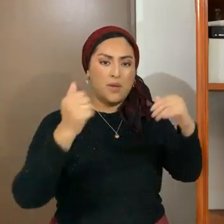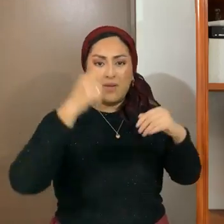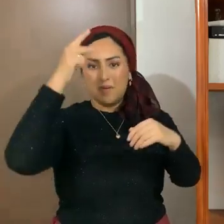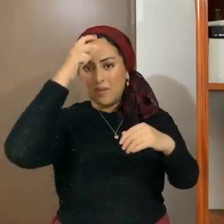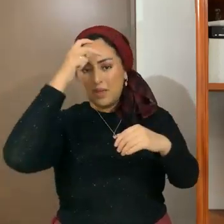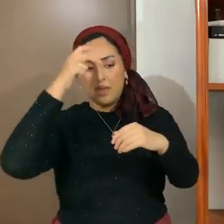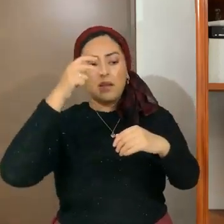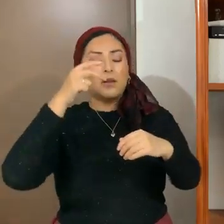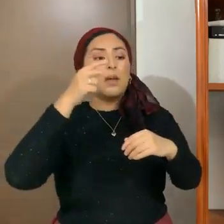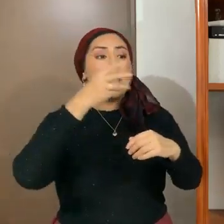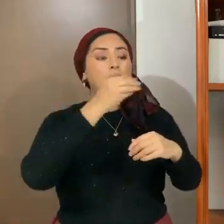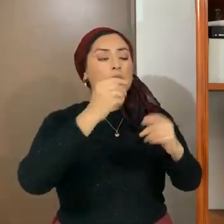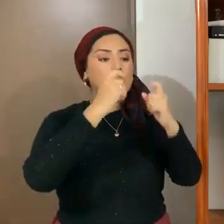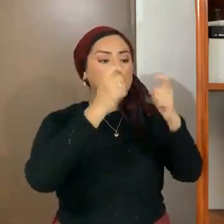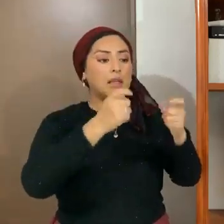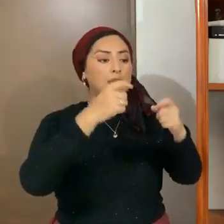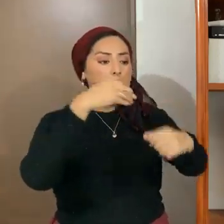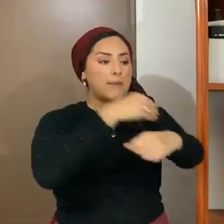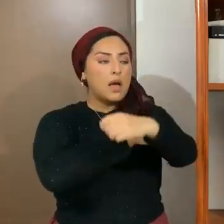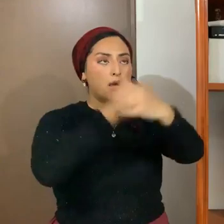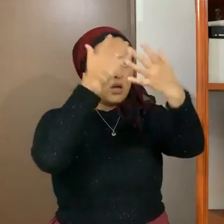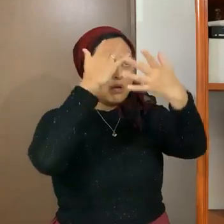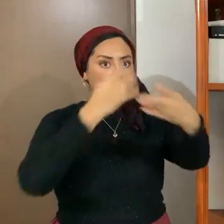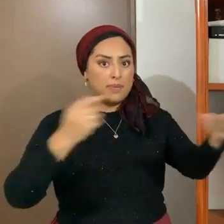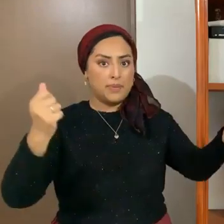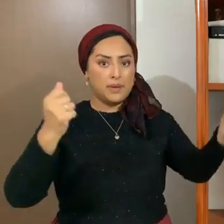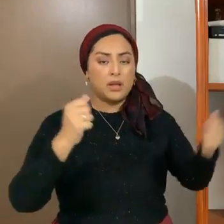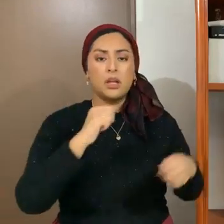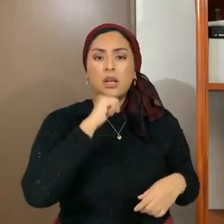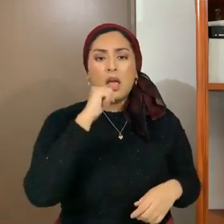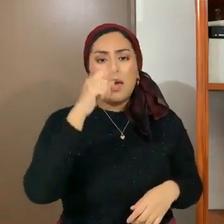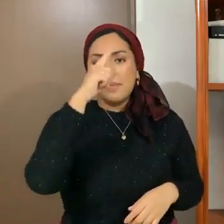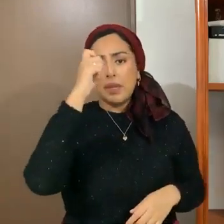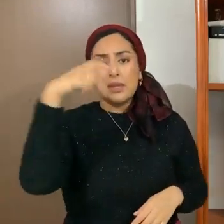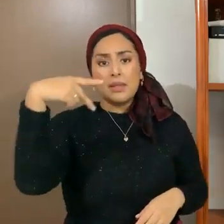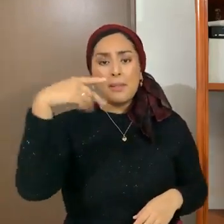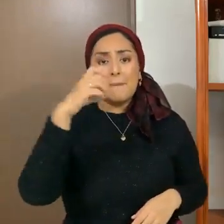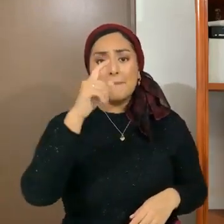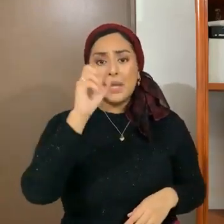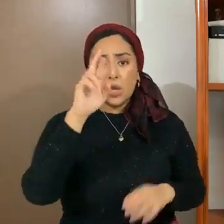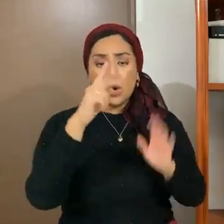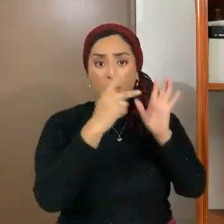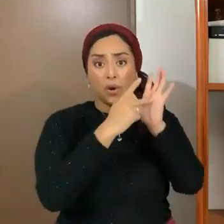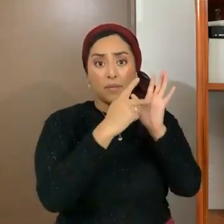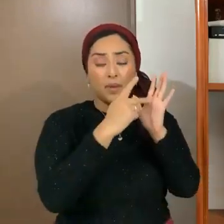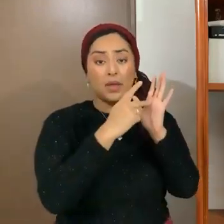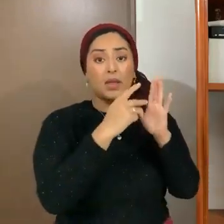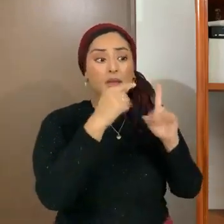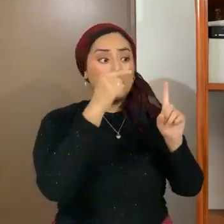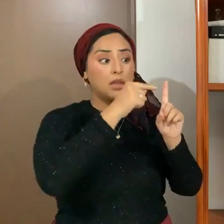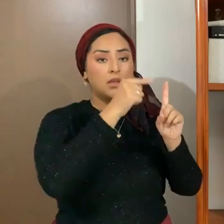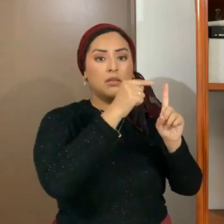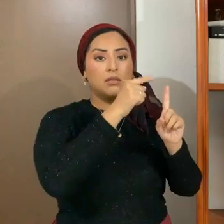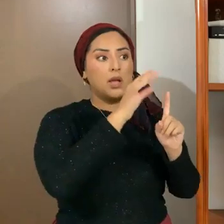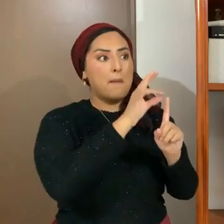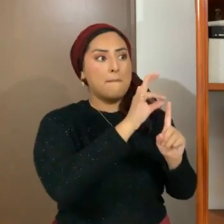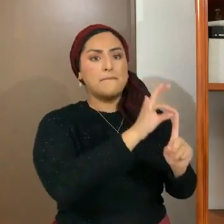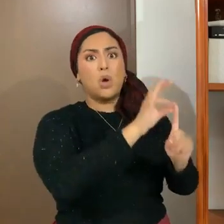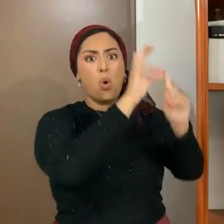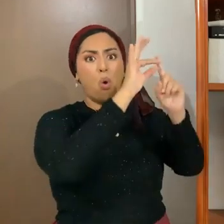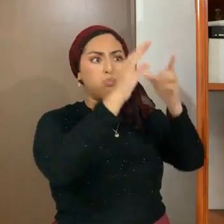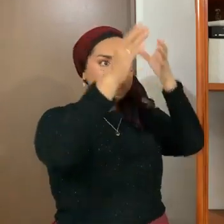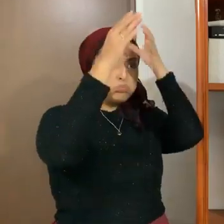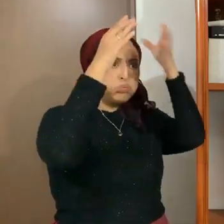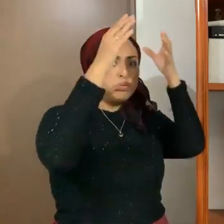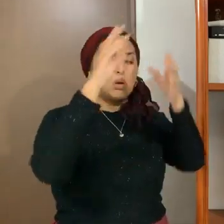para sanar enfermedades. Entonces, no es porque Kefas fuera escogido por algo en él, sino